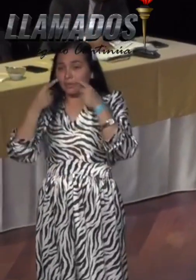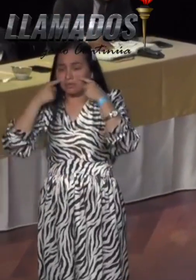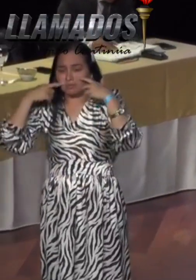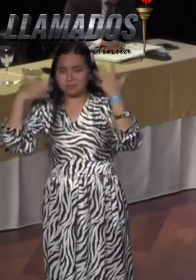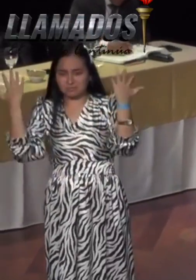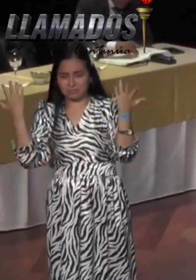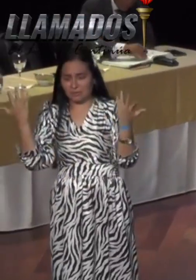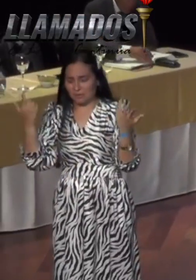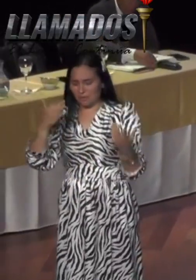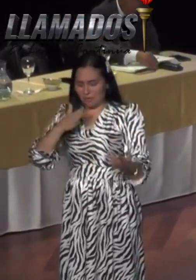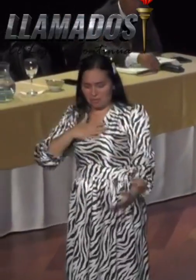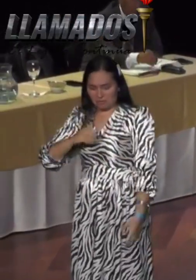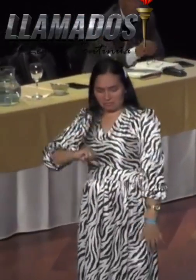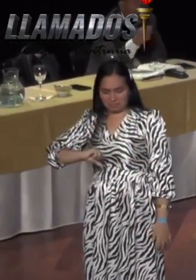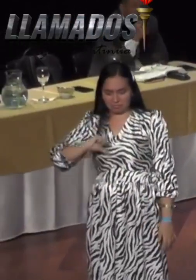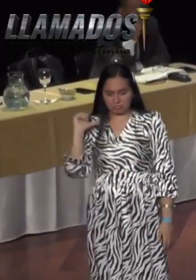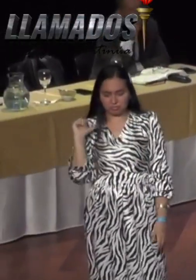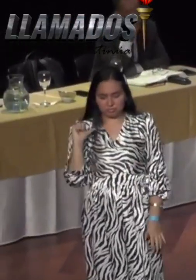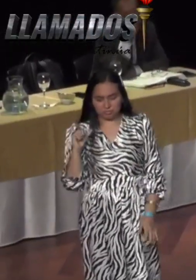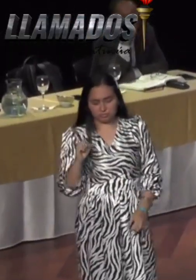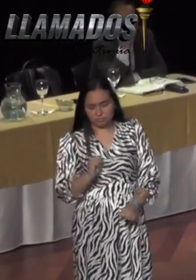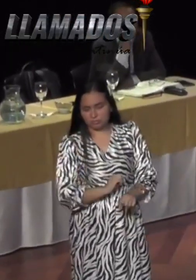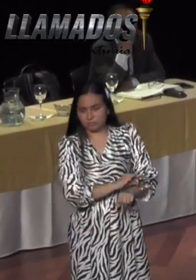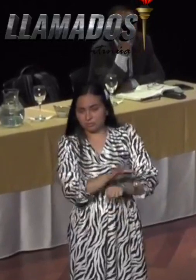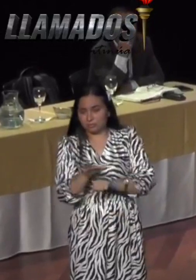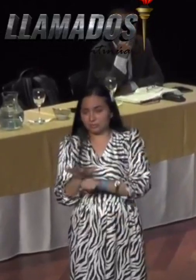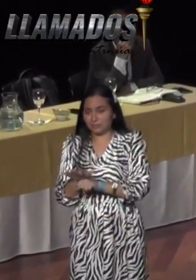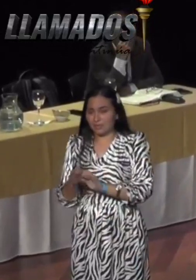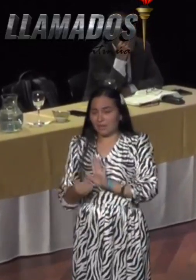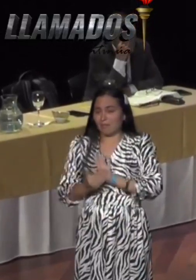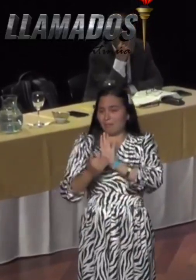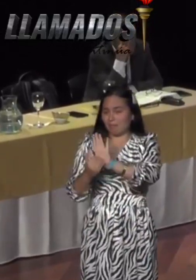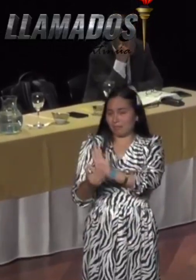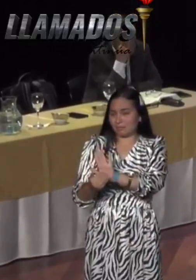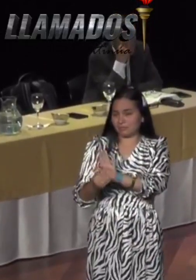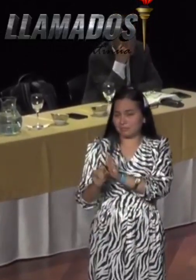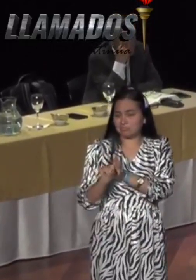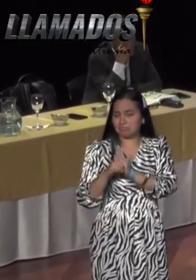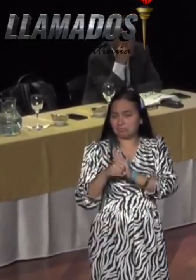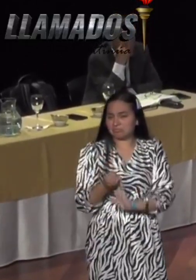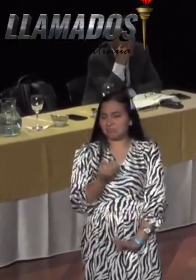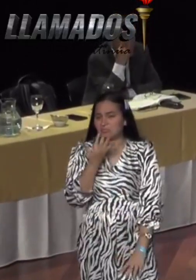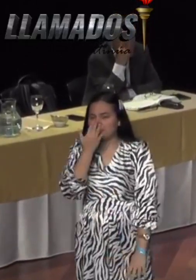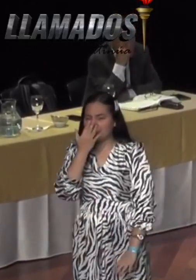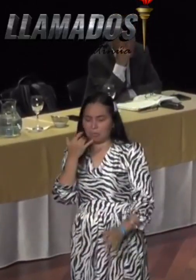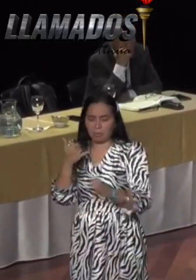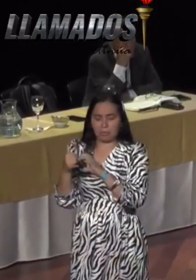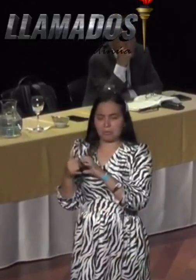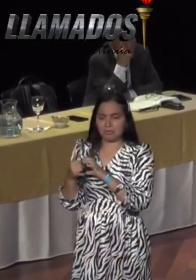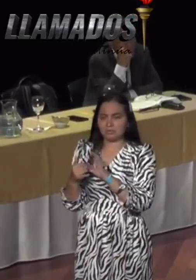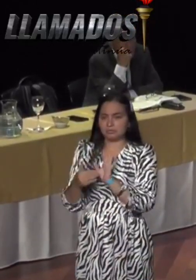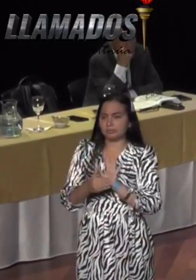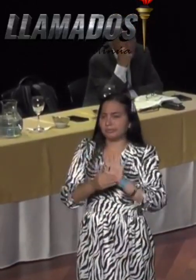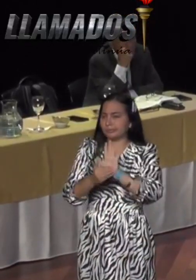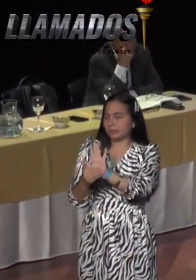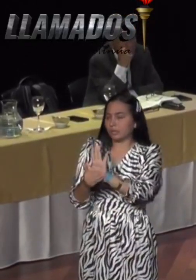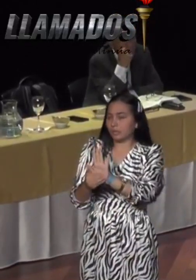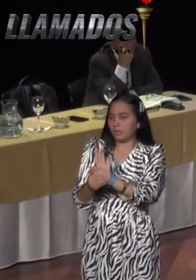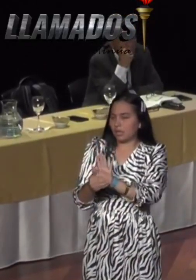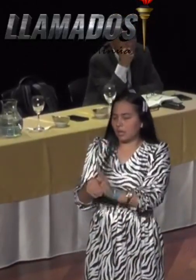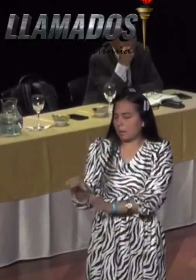mucha exponenciación de redes sociales, y no es malo, pero se dañan propósitos,